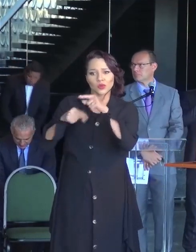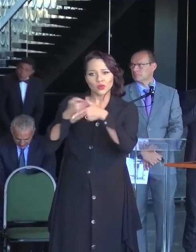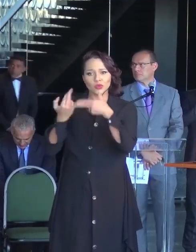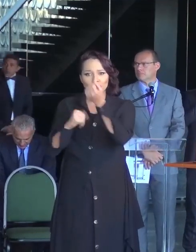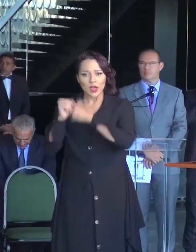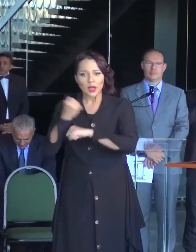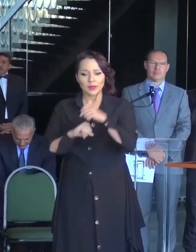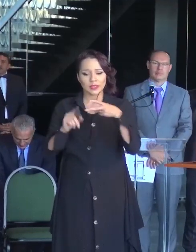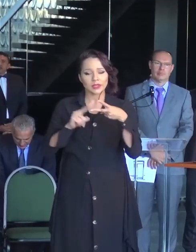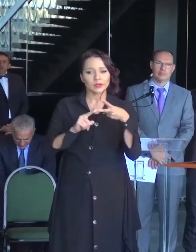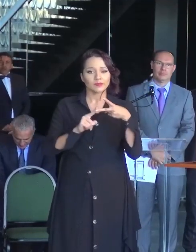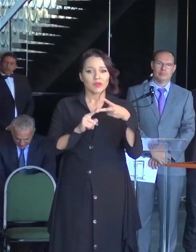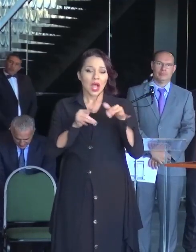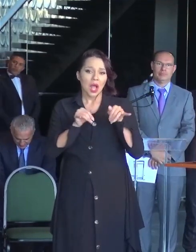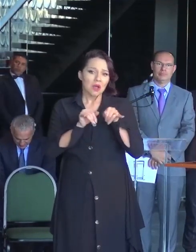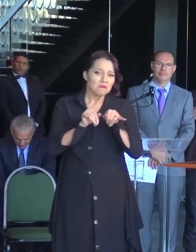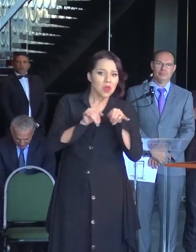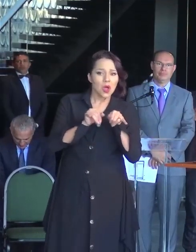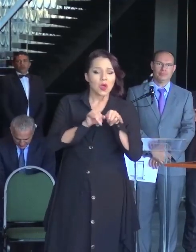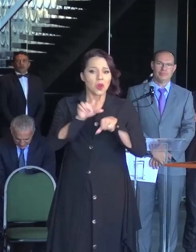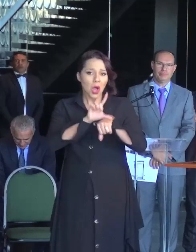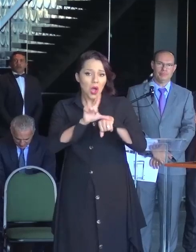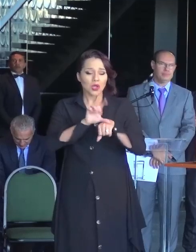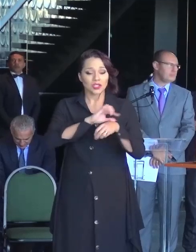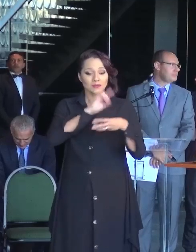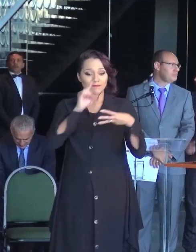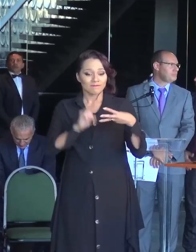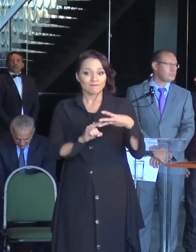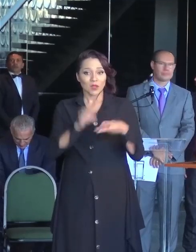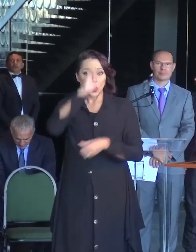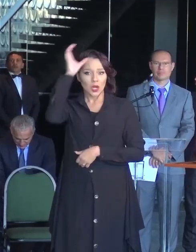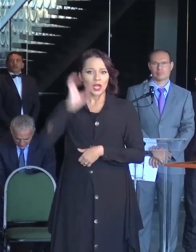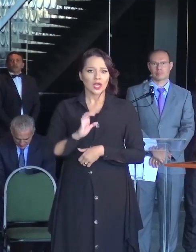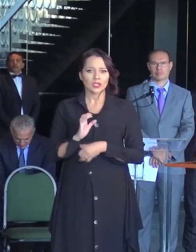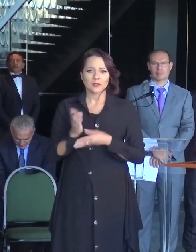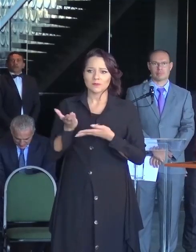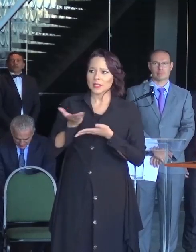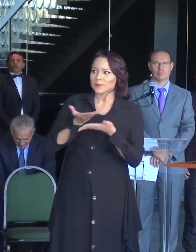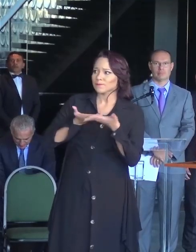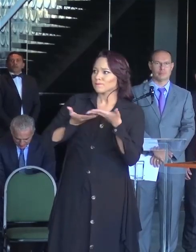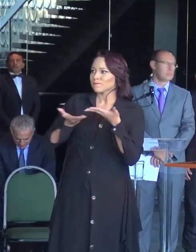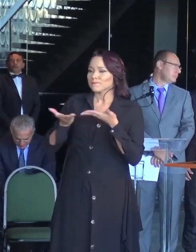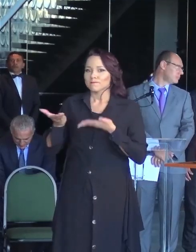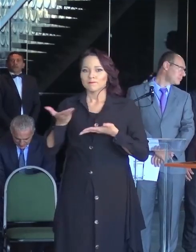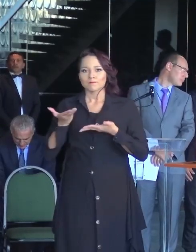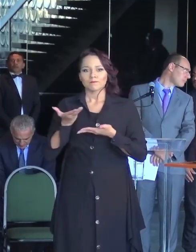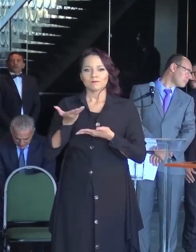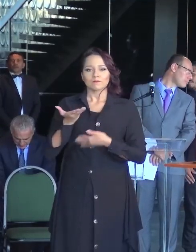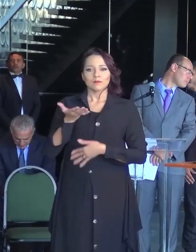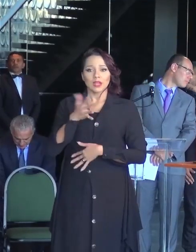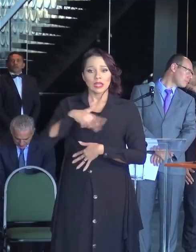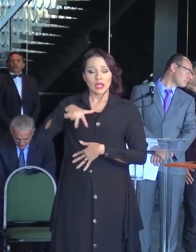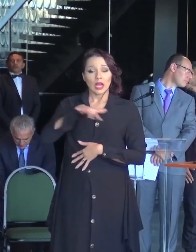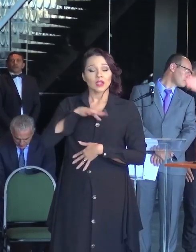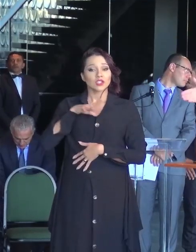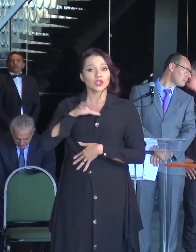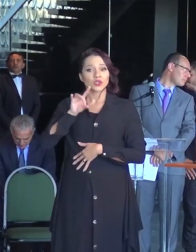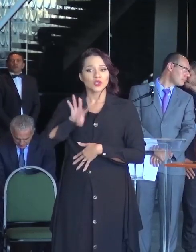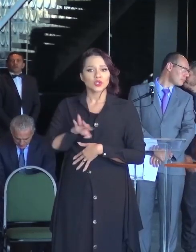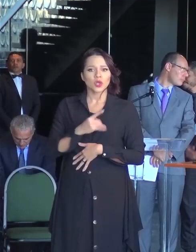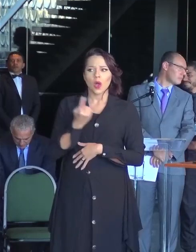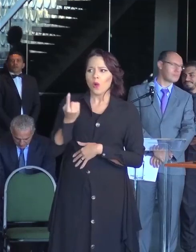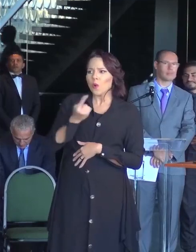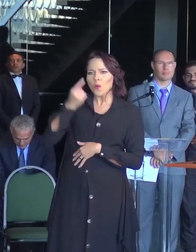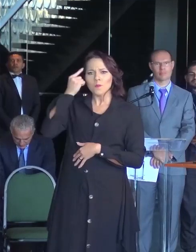serviço e o consumidor, os movimentos já eram muitos. E no plano acadêmico nós tínhamos a pena